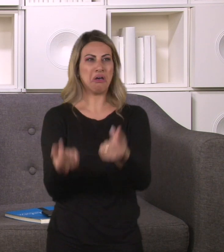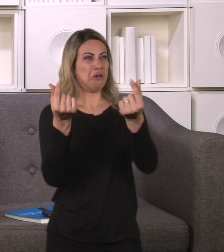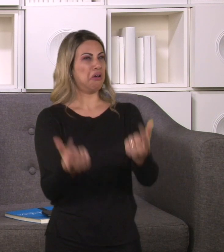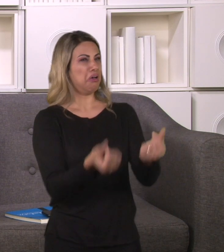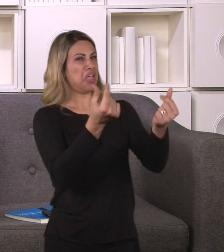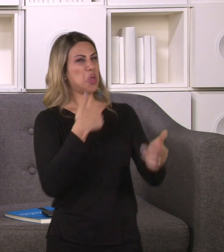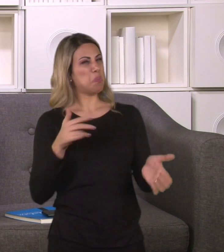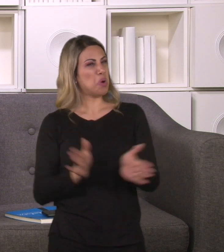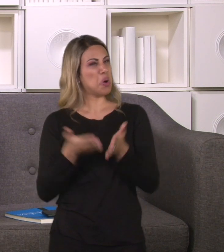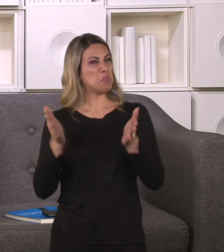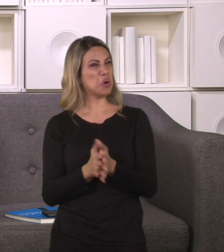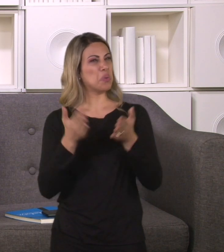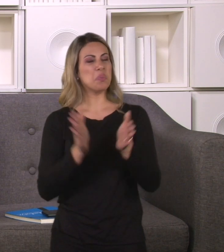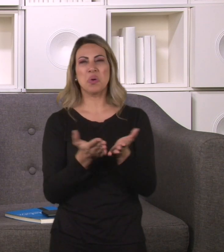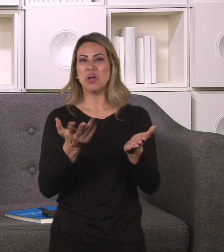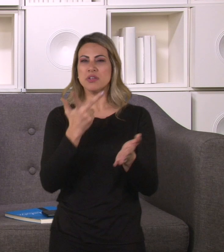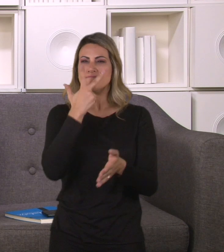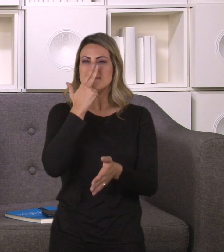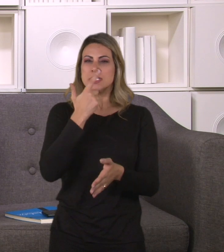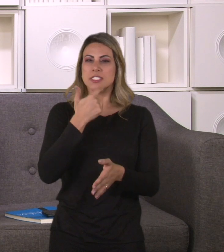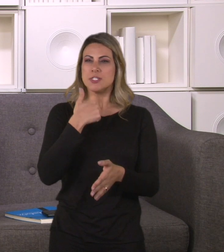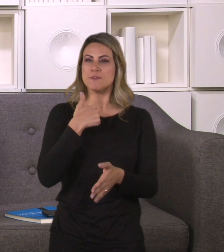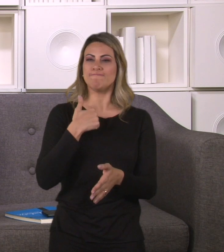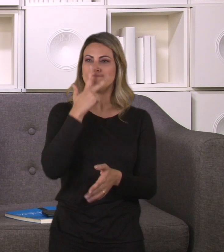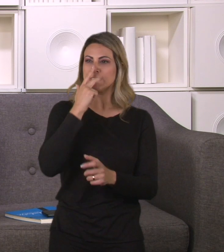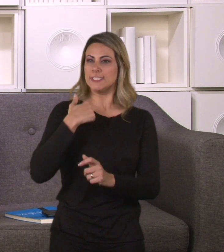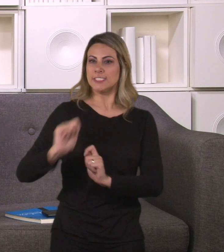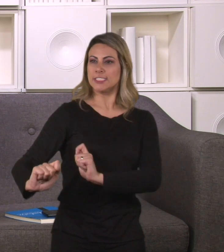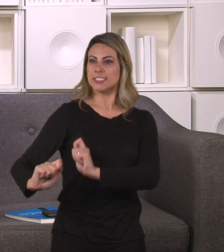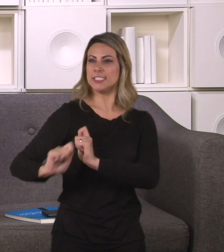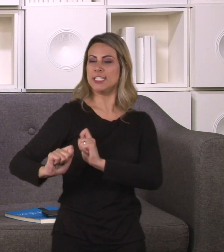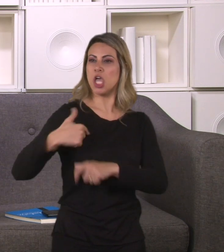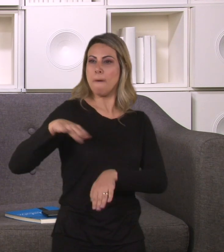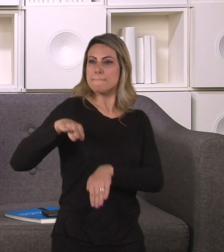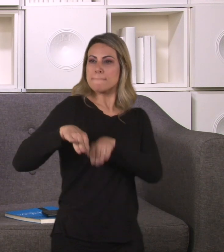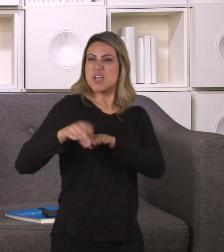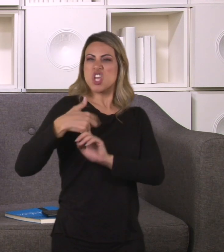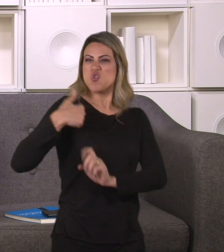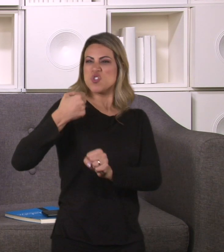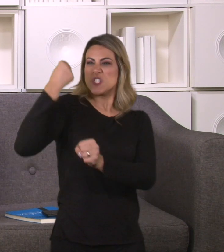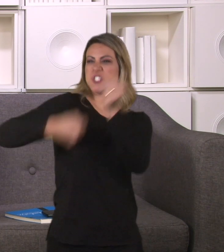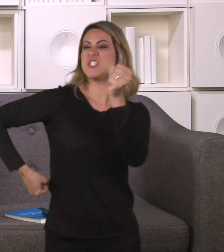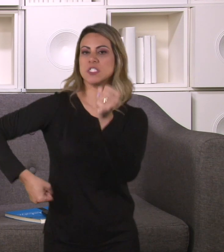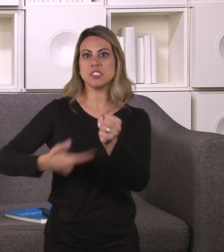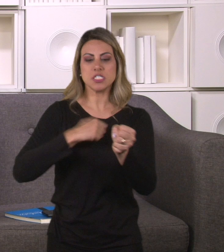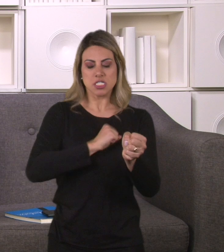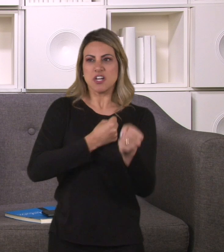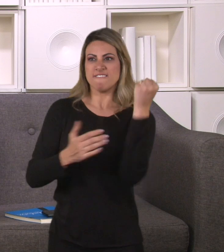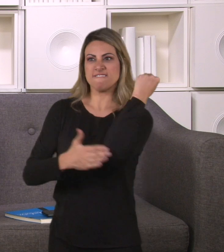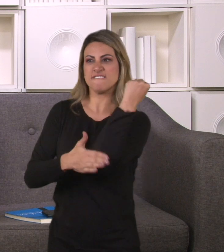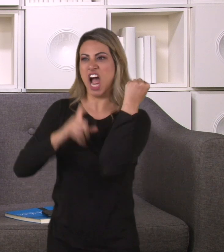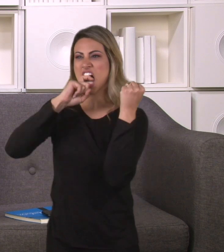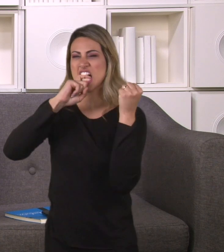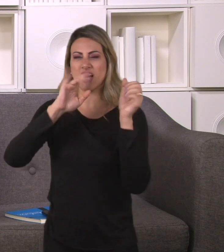lida com essa tentação. Tem um ditado que diz que o que os olhos não veem, o coração não sente. O problema do nosso mundo é